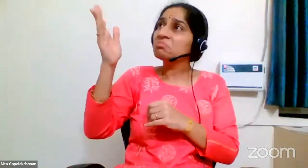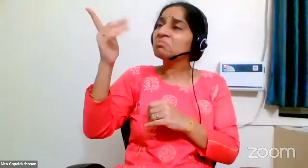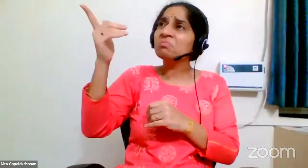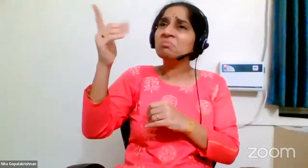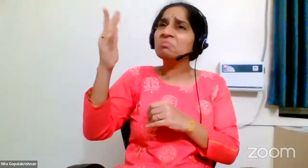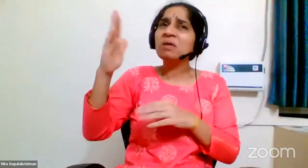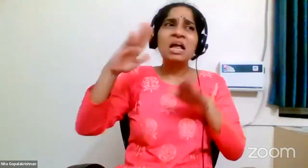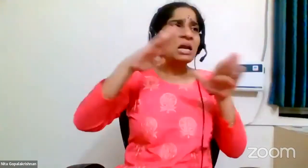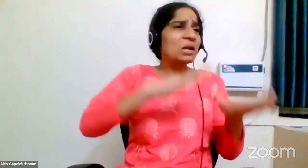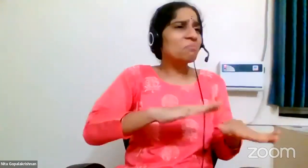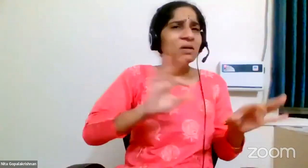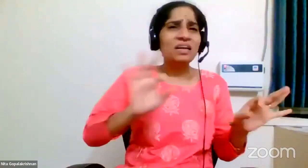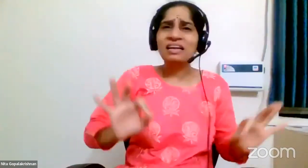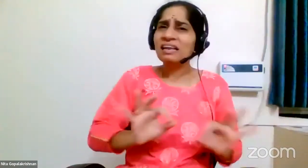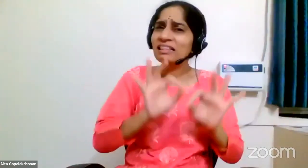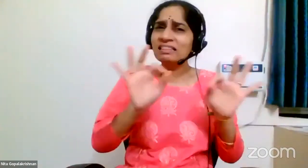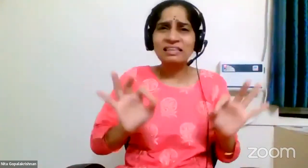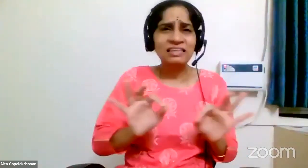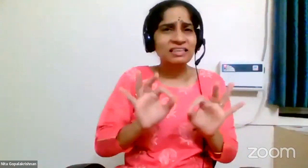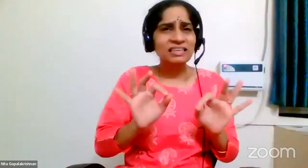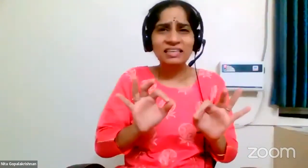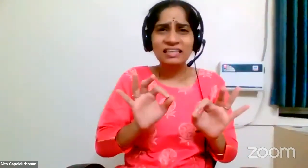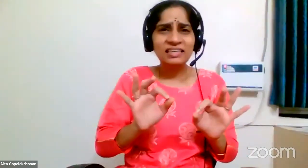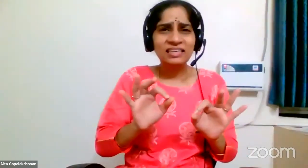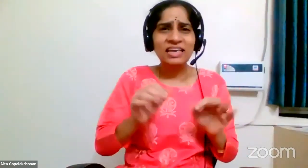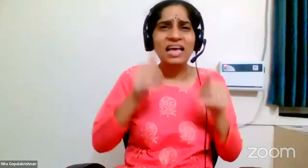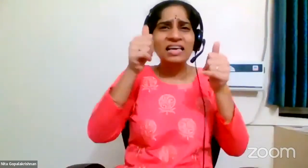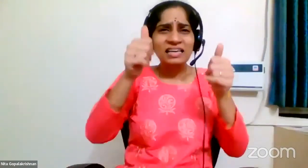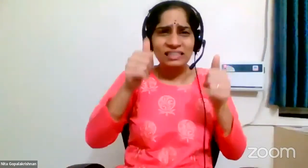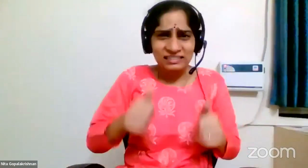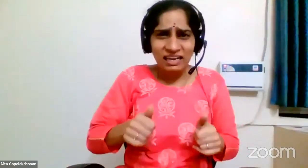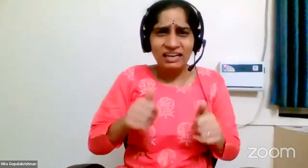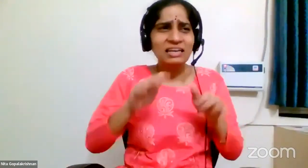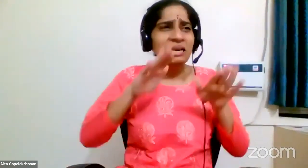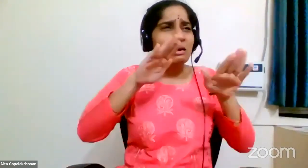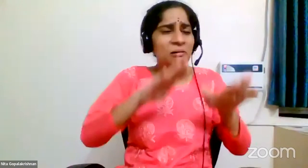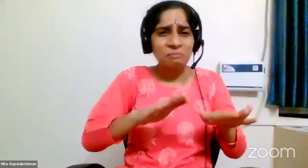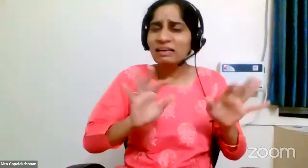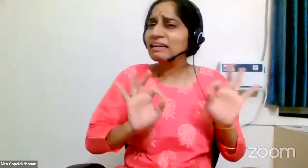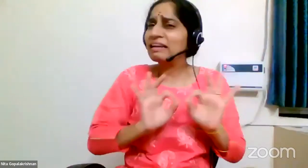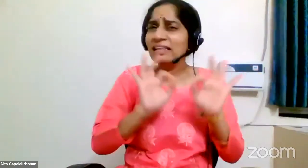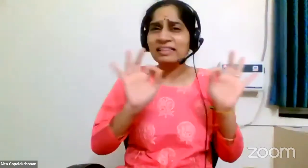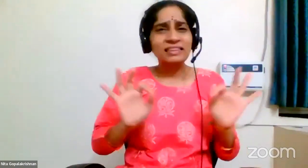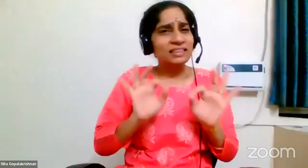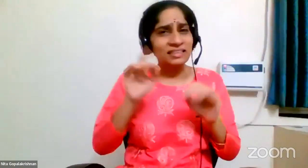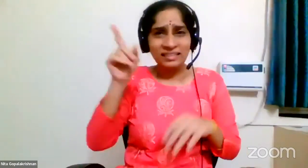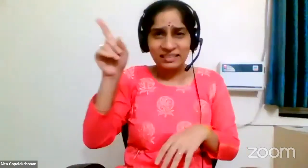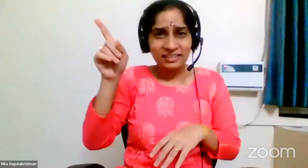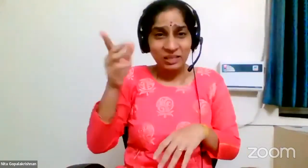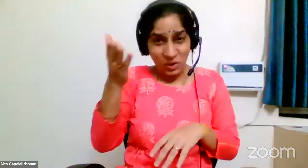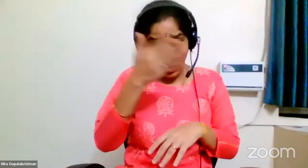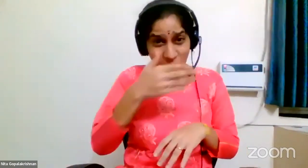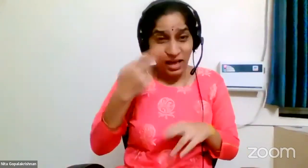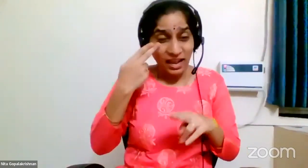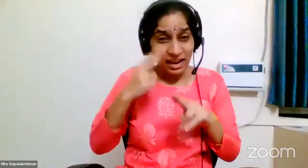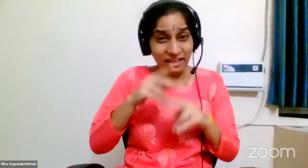भी सभी प्रकार के कर्म फलों से मुक्त हो जाता है। वो भी पाप पुण्य इत्यादि कर्म जो इस संसार में बांध के रखते हैं